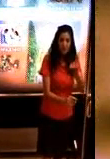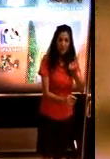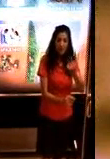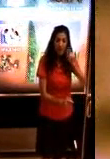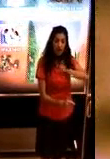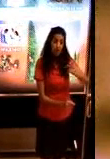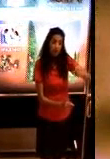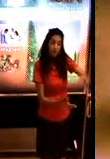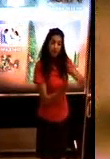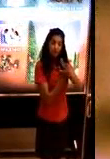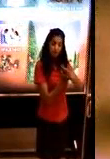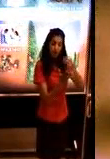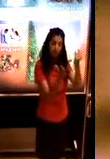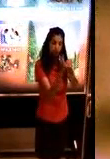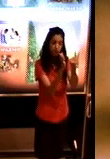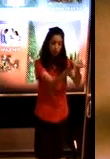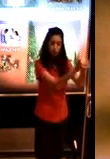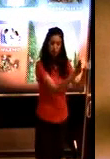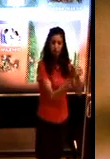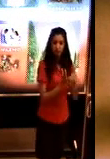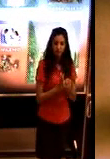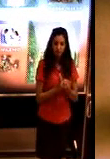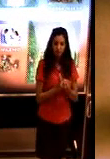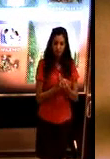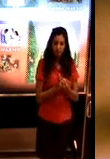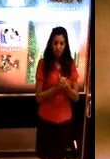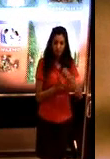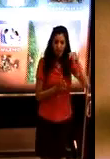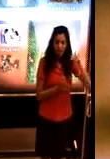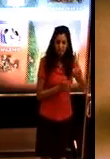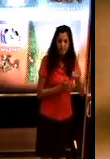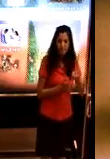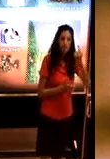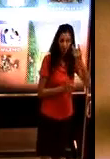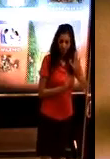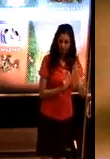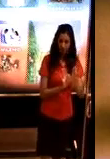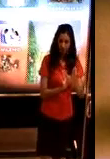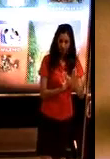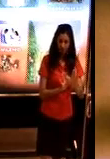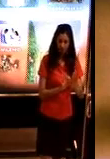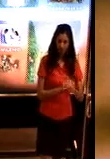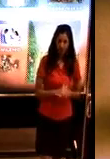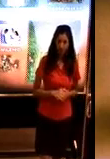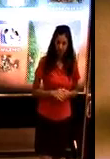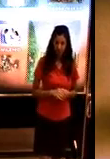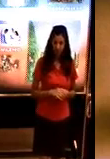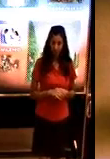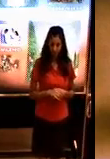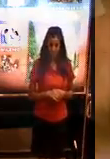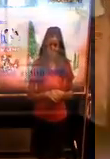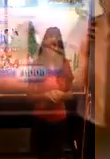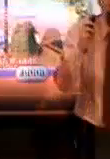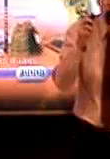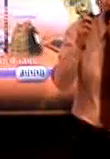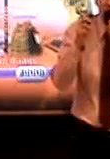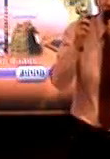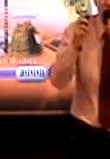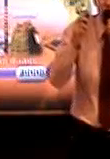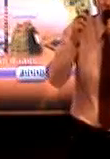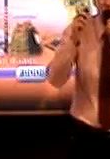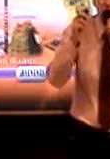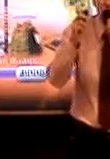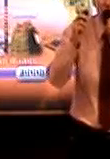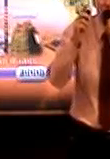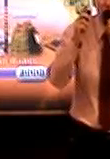en sus frentes a los siervos de nuestro Dios. A ver, aquí está la razón por la cual todavía en